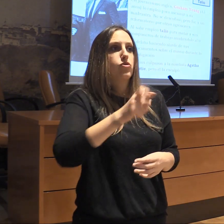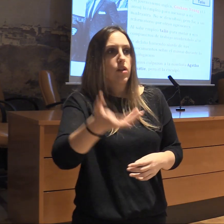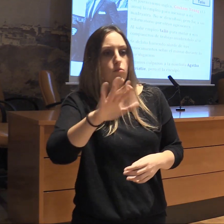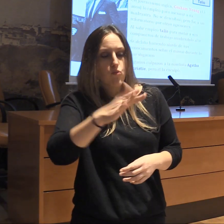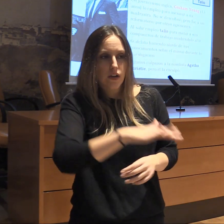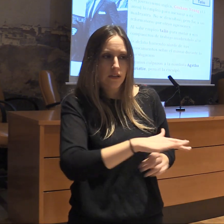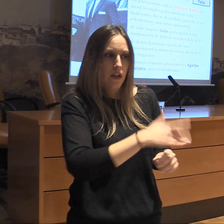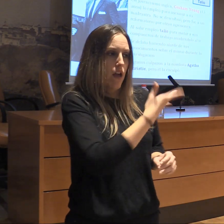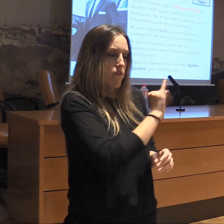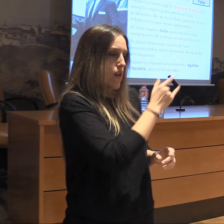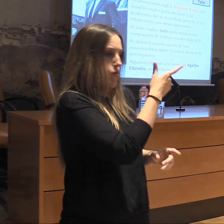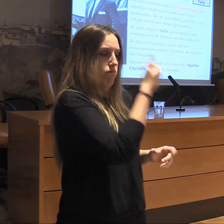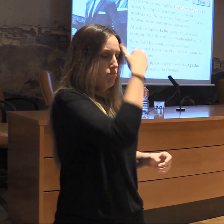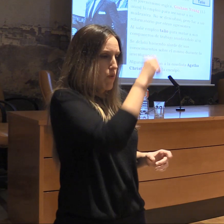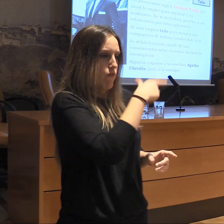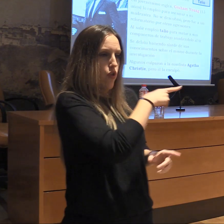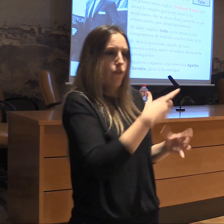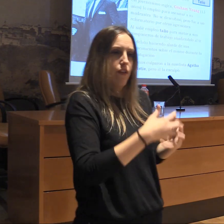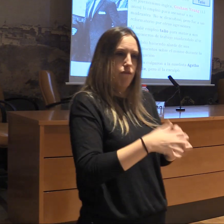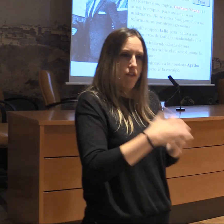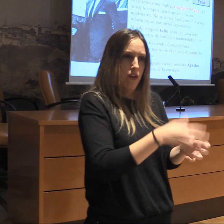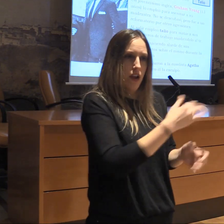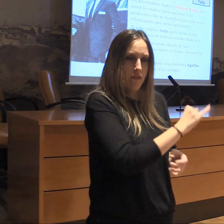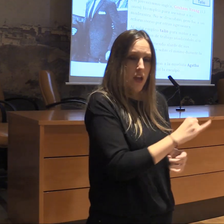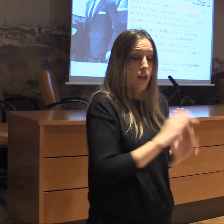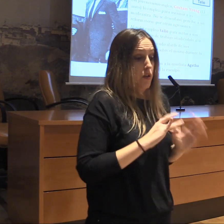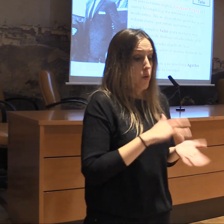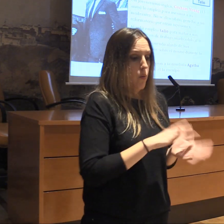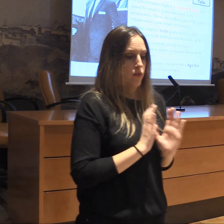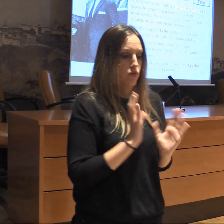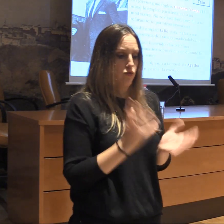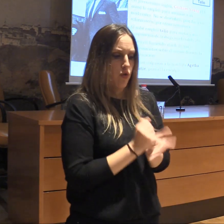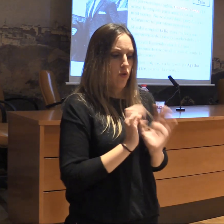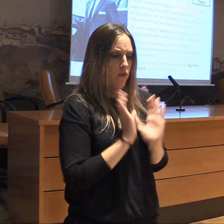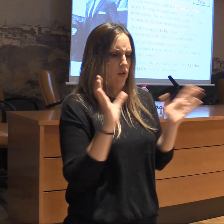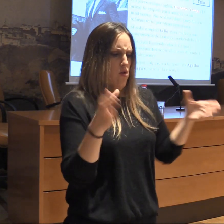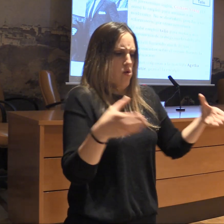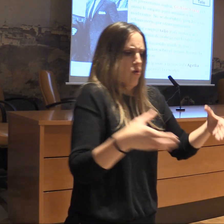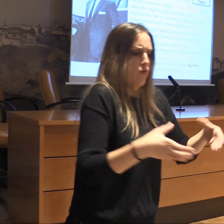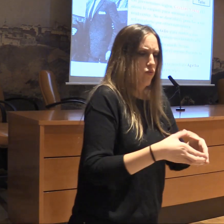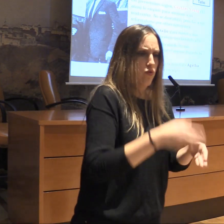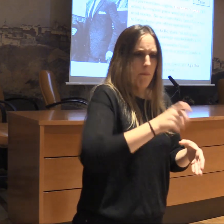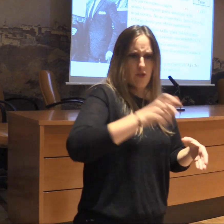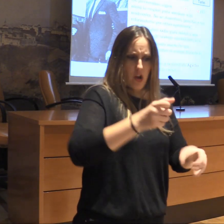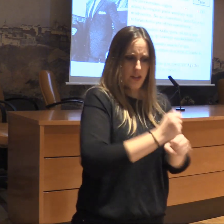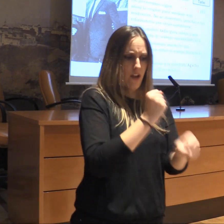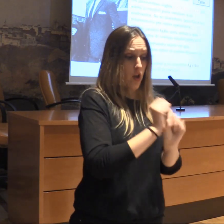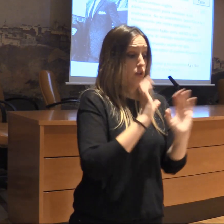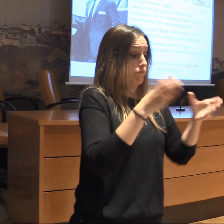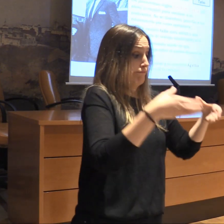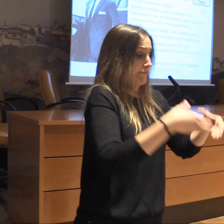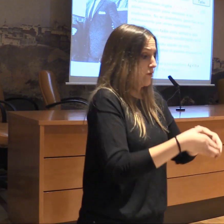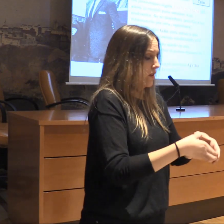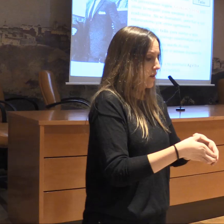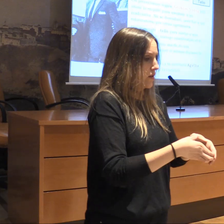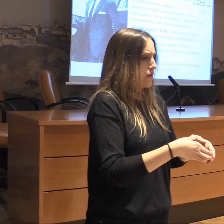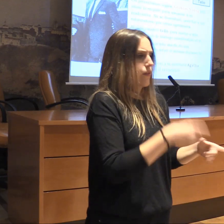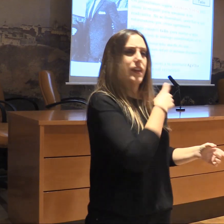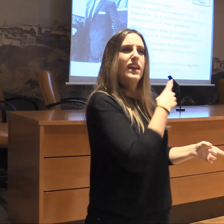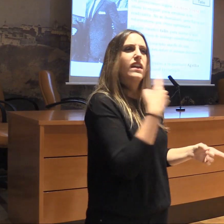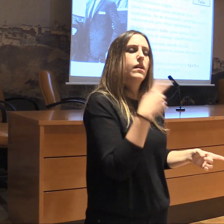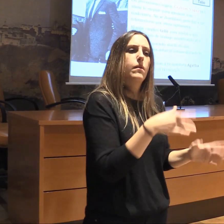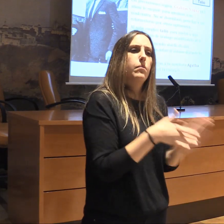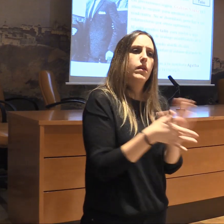estaba esta fábrica y en una reunión de todos los empleados de la fábrica él dio una conferencia sobre que él creía que eso era